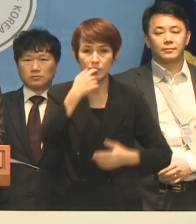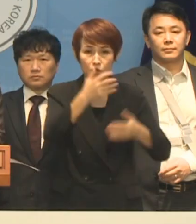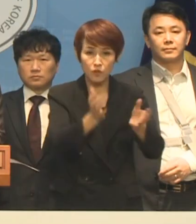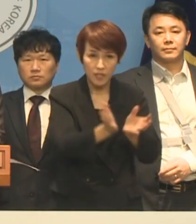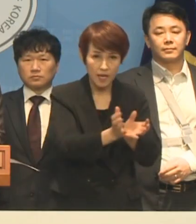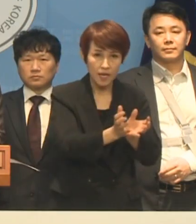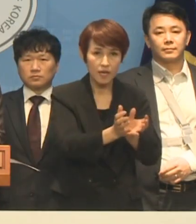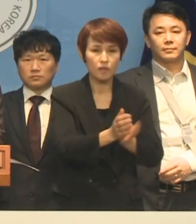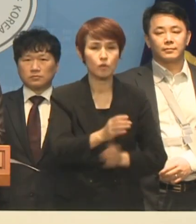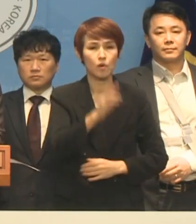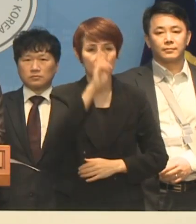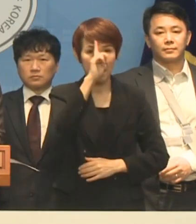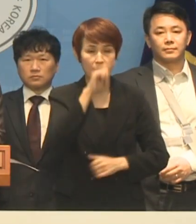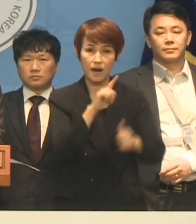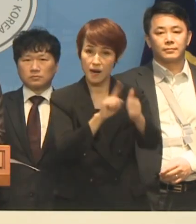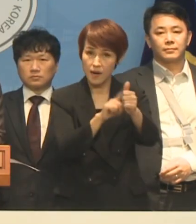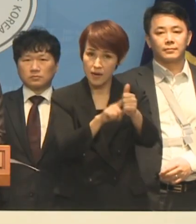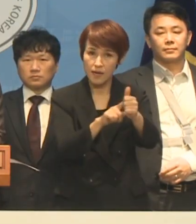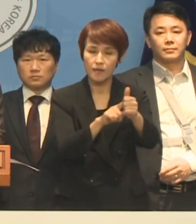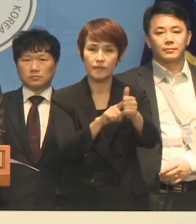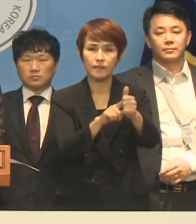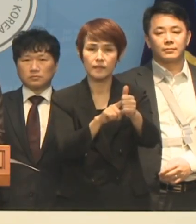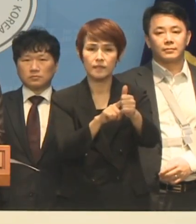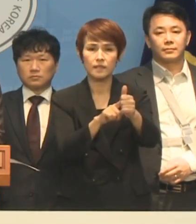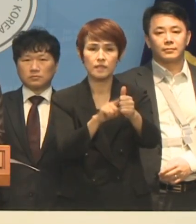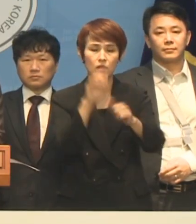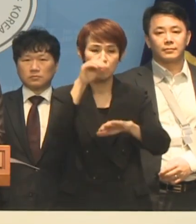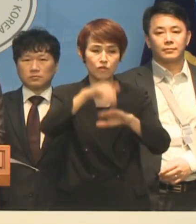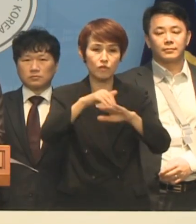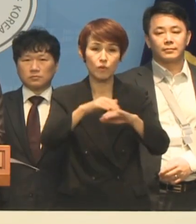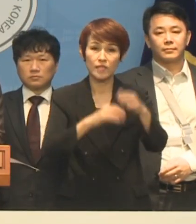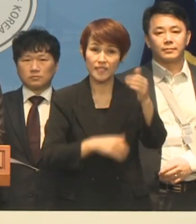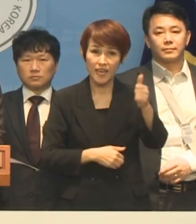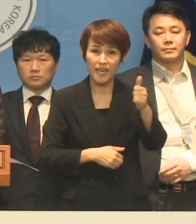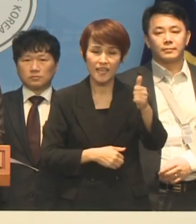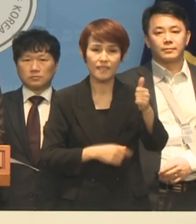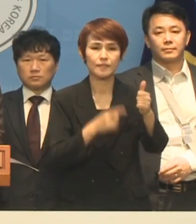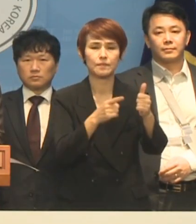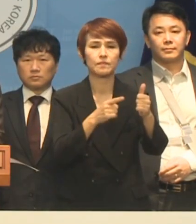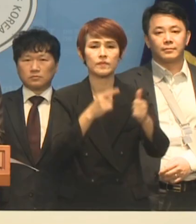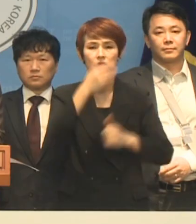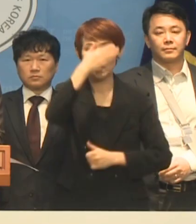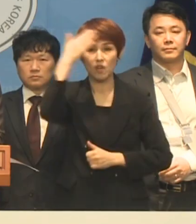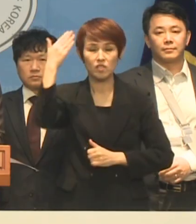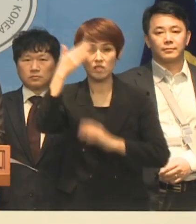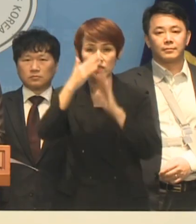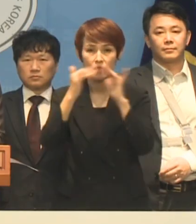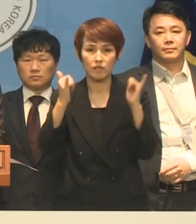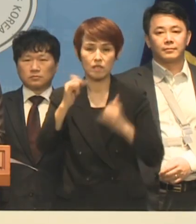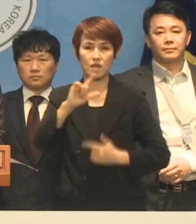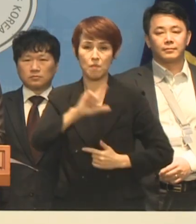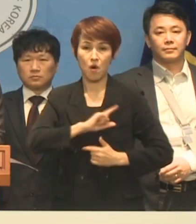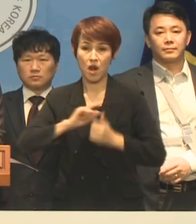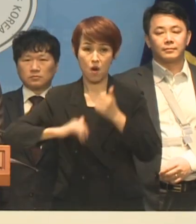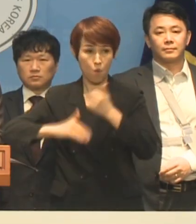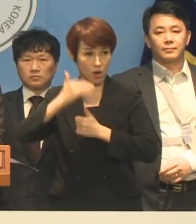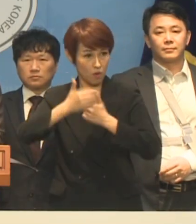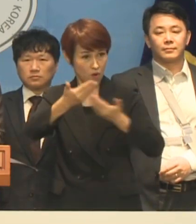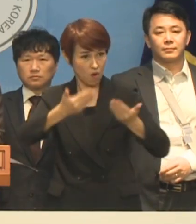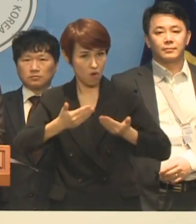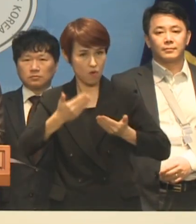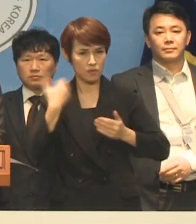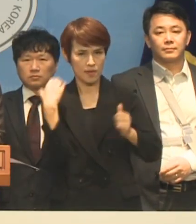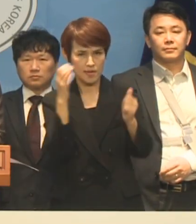더불어민주당과 박구용 전 교육연수원장은 청년들의 명예를 훼손시킨 것에 책임 있는